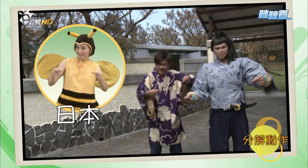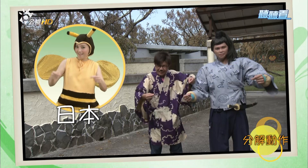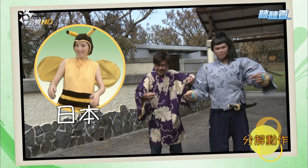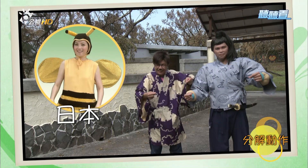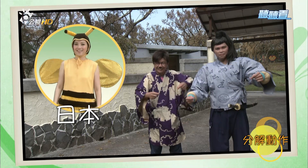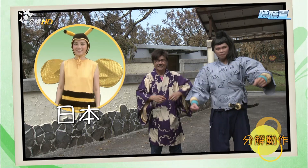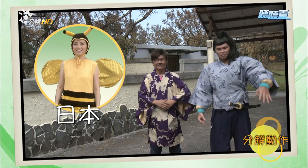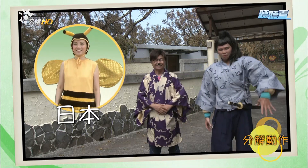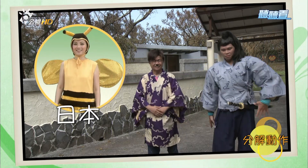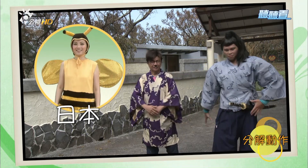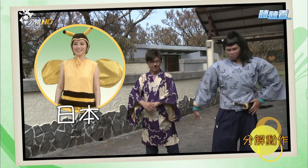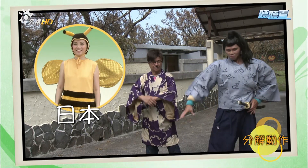日本，